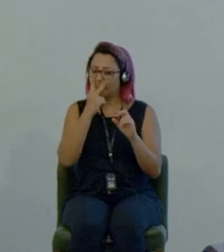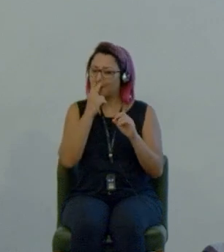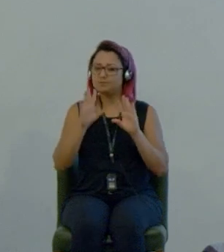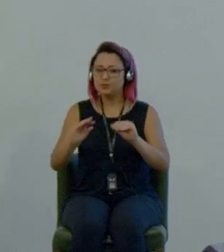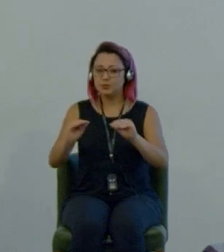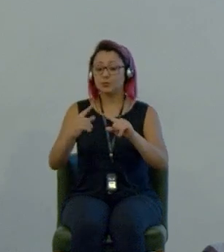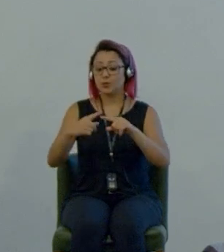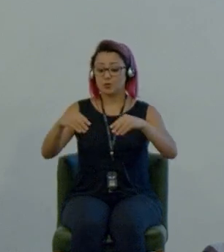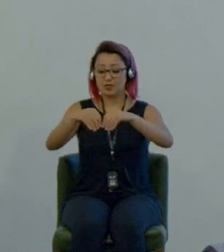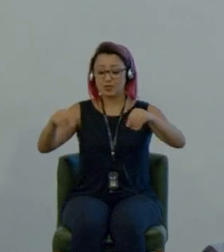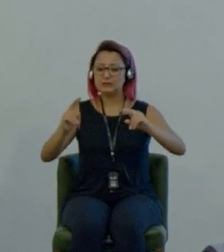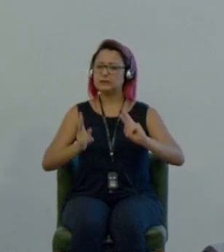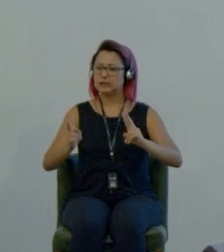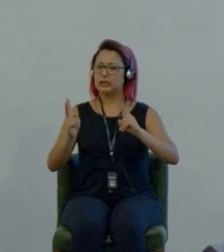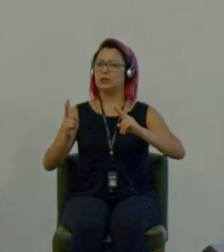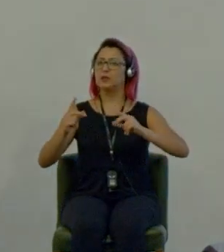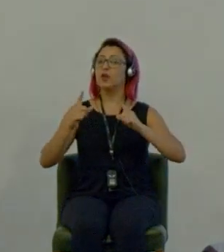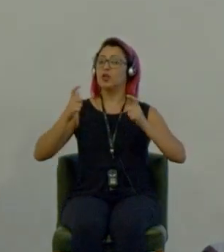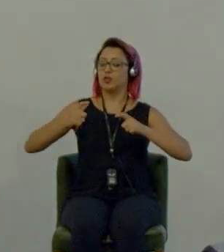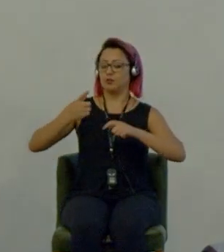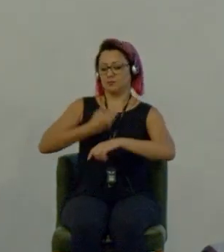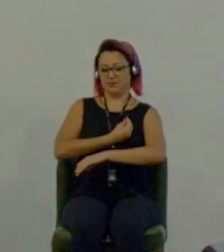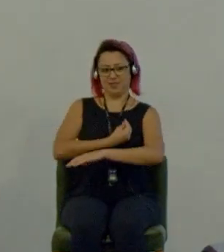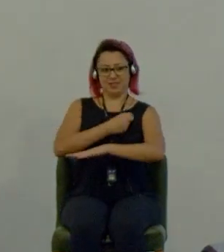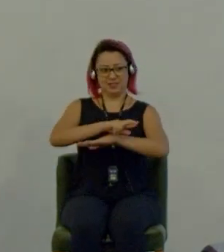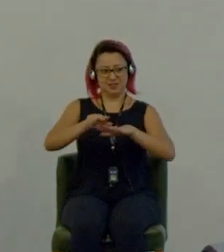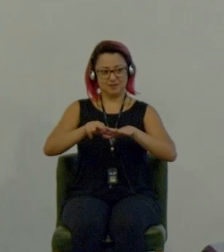fin, le sol habité par les vivants, il est tellement fin qu'on ne le voit pas.